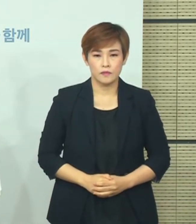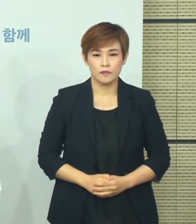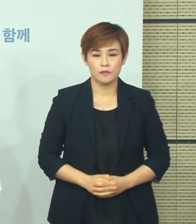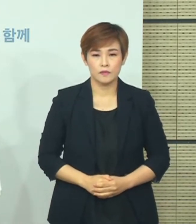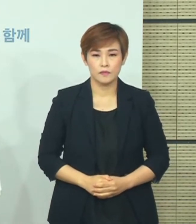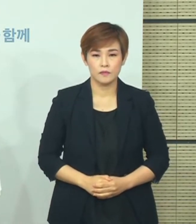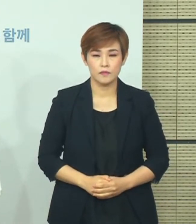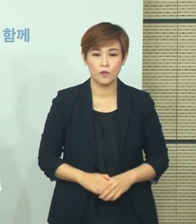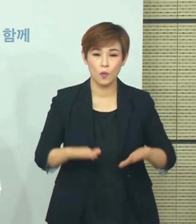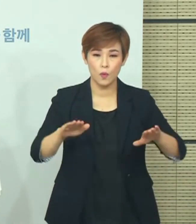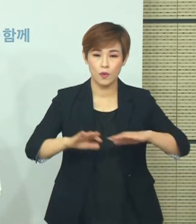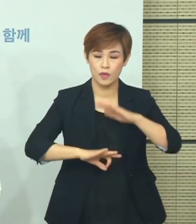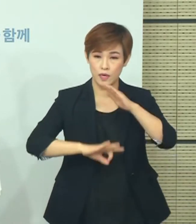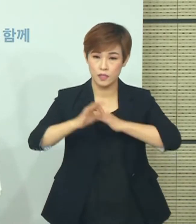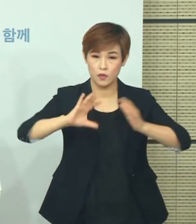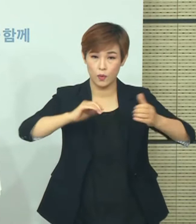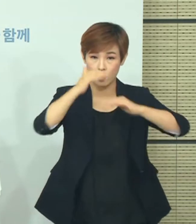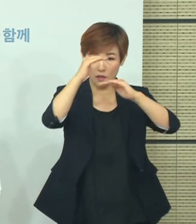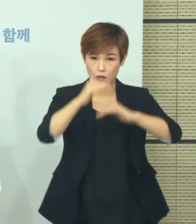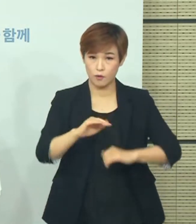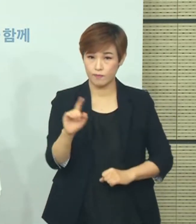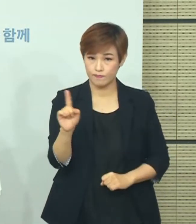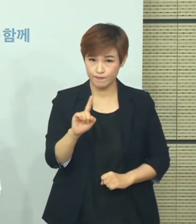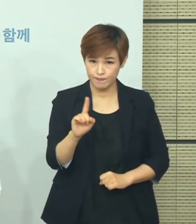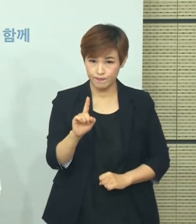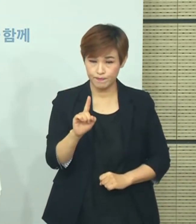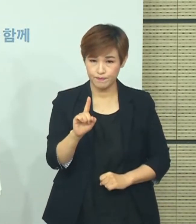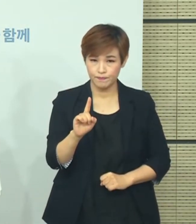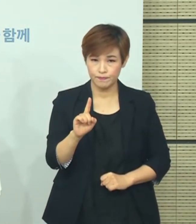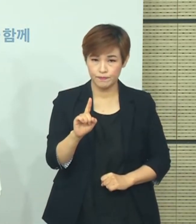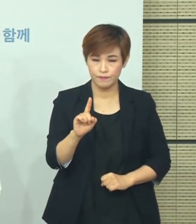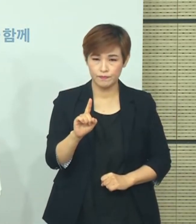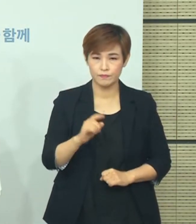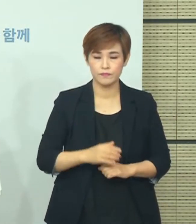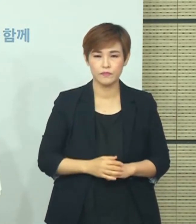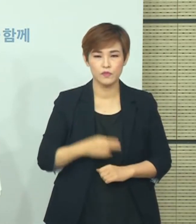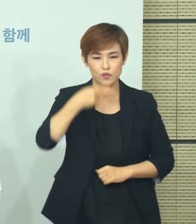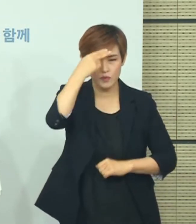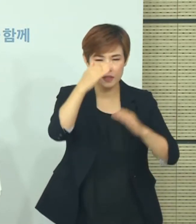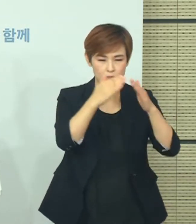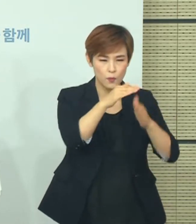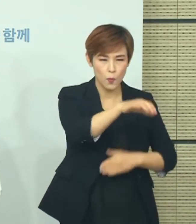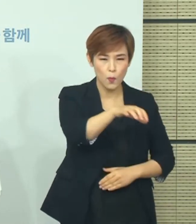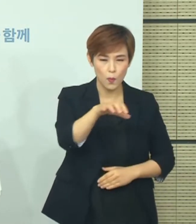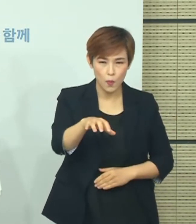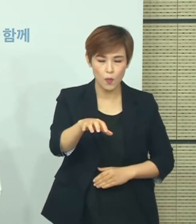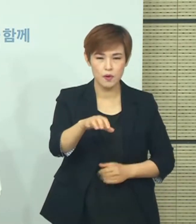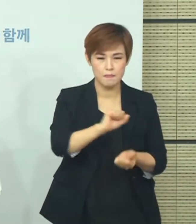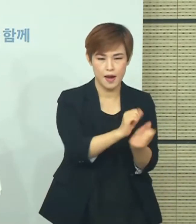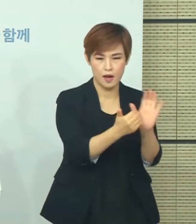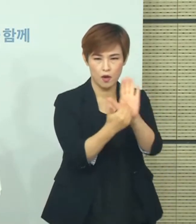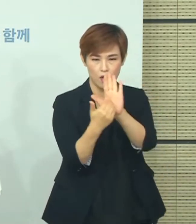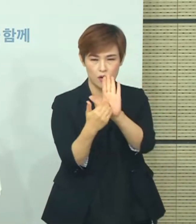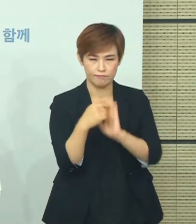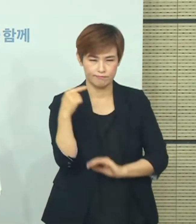오늘 박능우 중대본 1차장 주재로 열린 중대본 회의에서는 유흥시설 방역수칙 강화